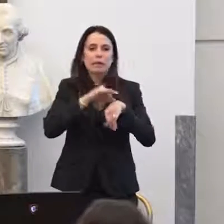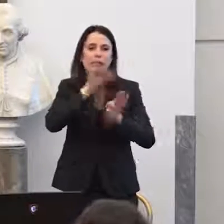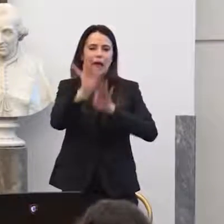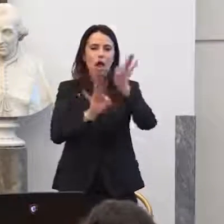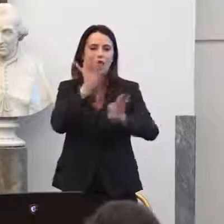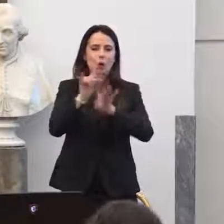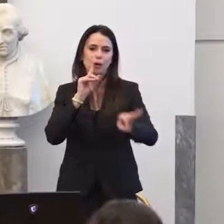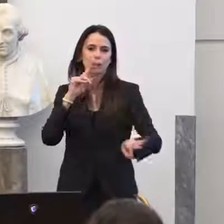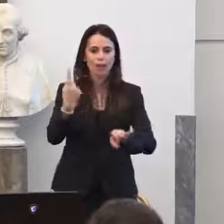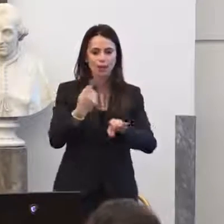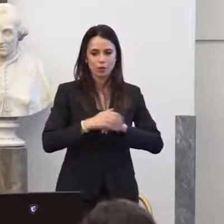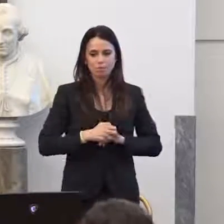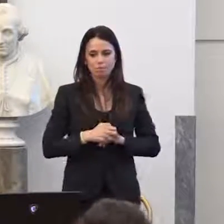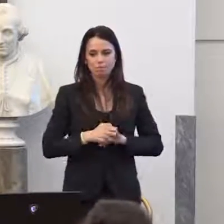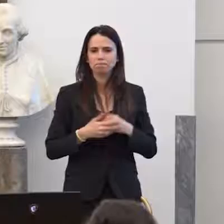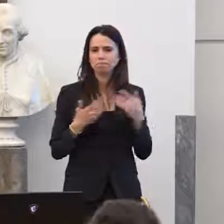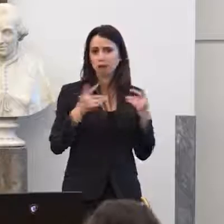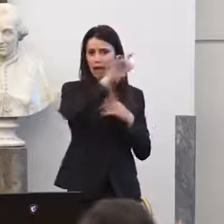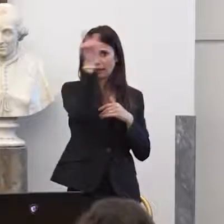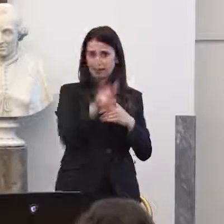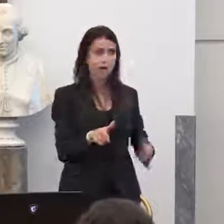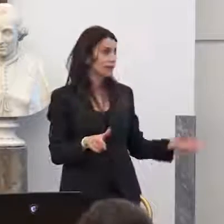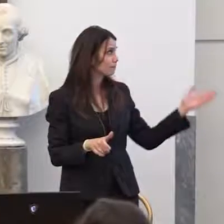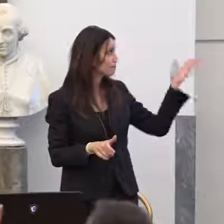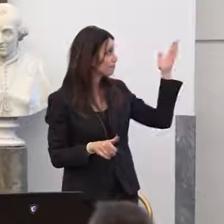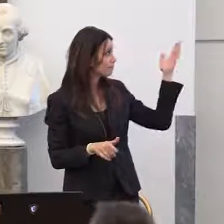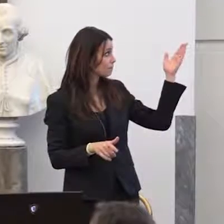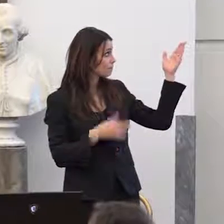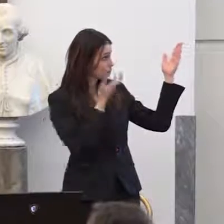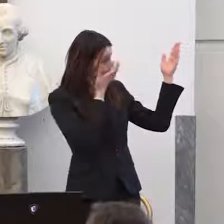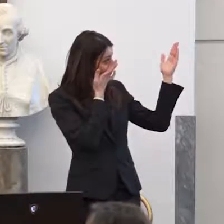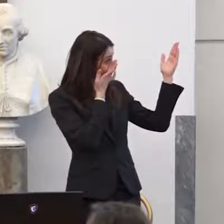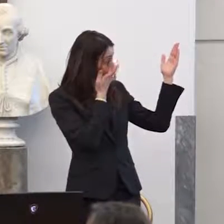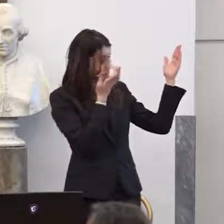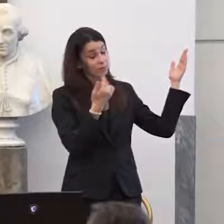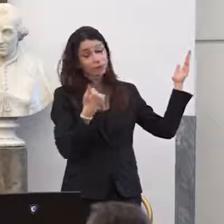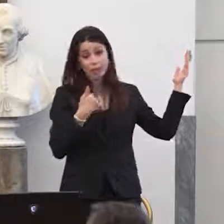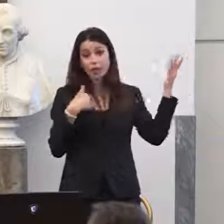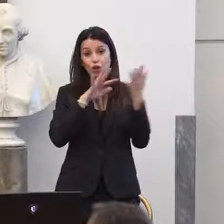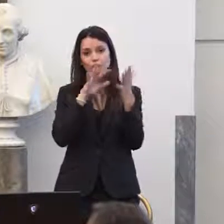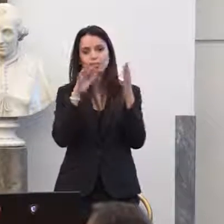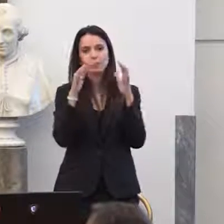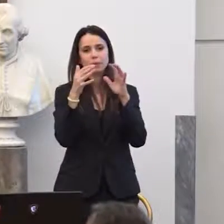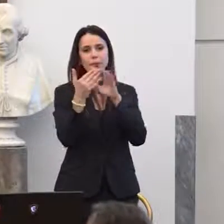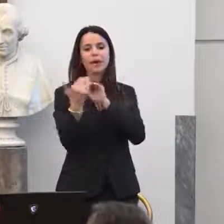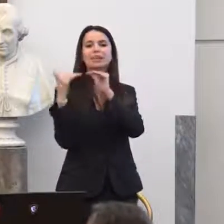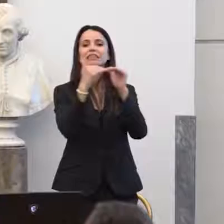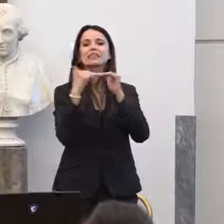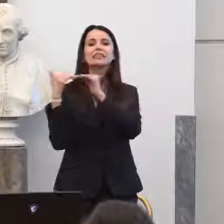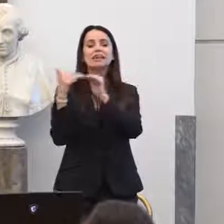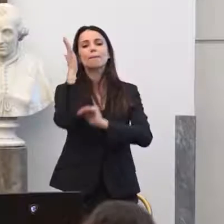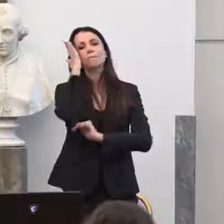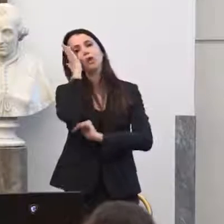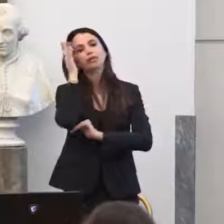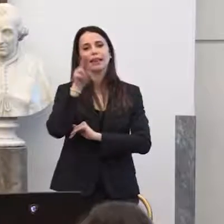Ho preso la nostra bella Italia come immagine e l'ho trasformata in standard di posti letto. Allora,